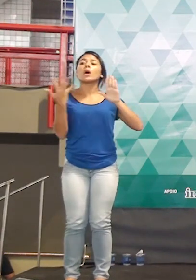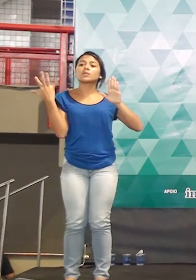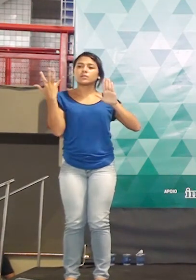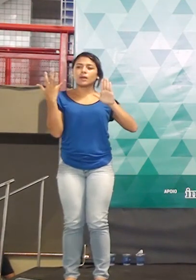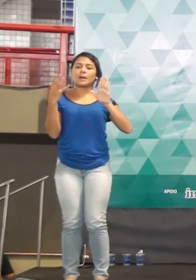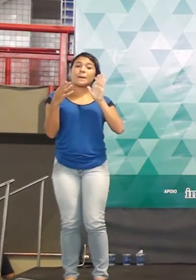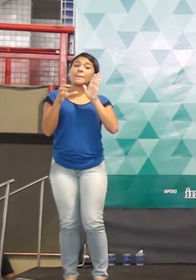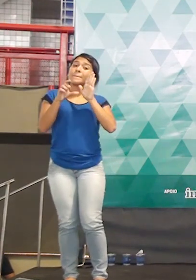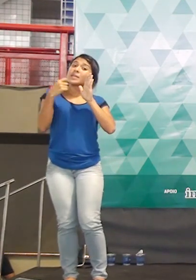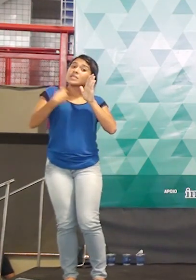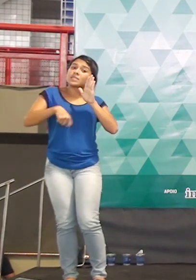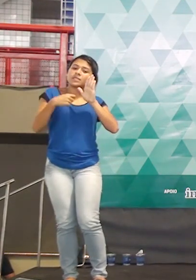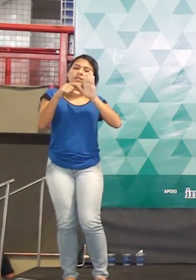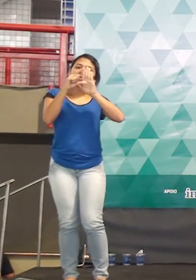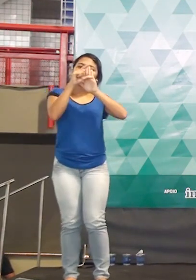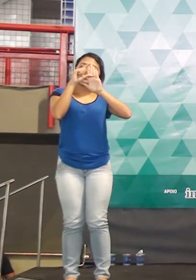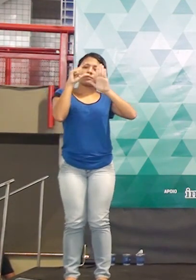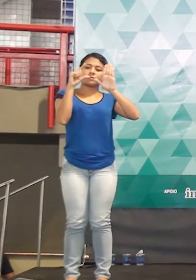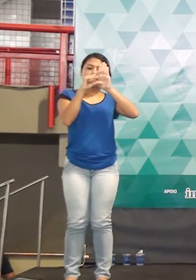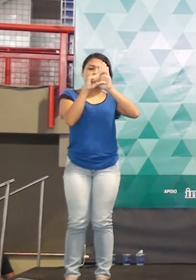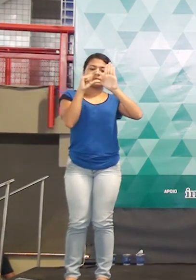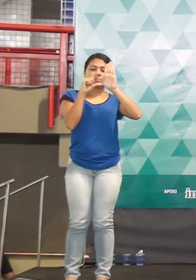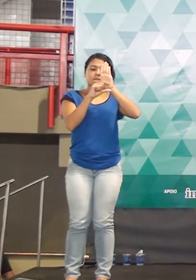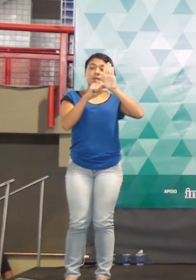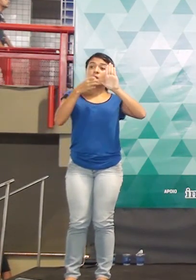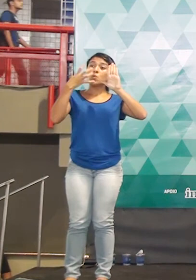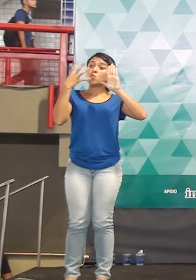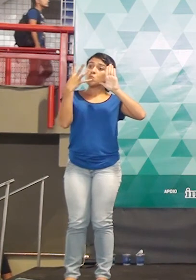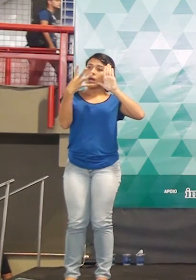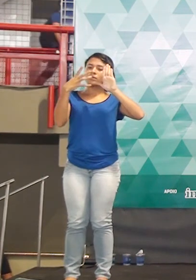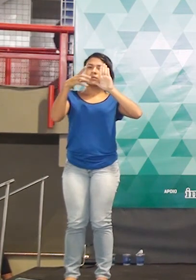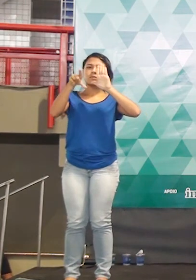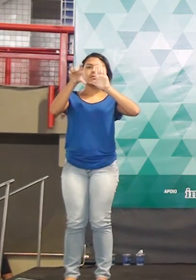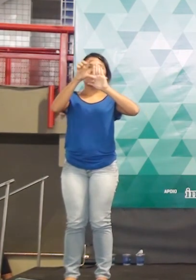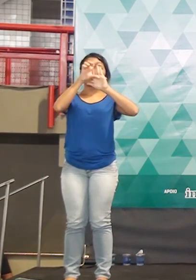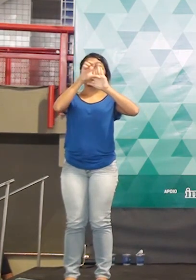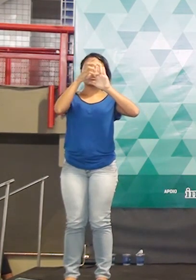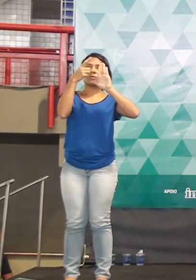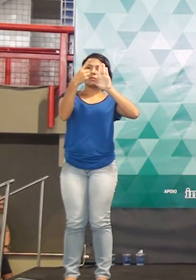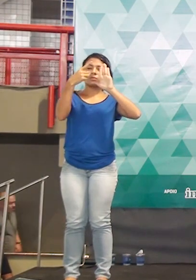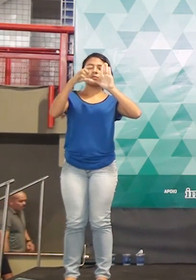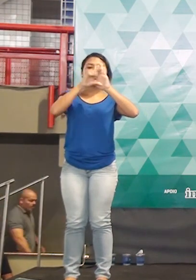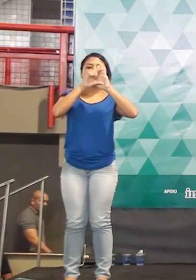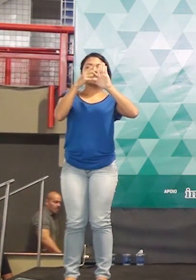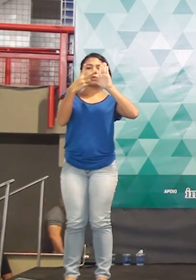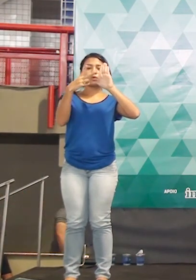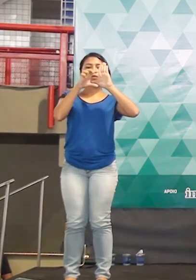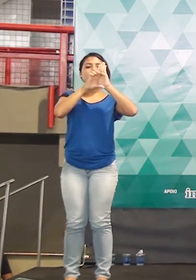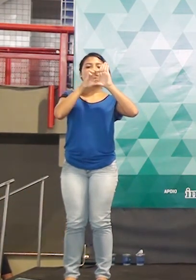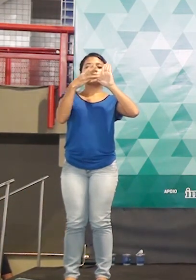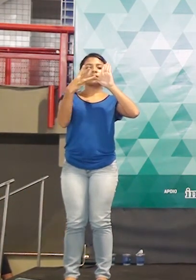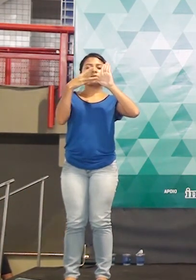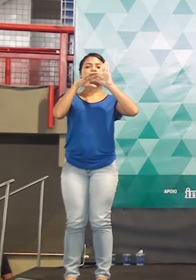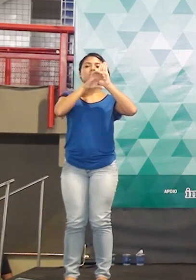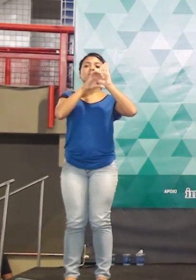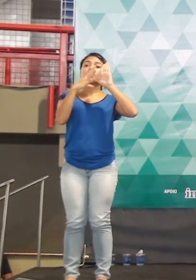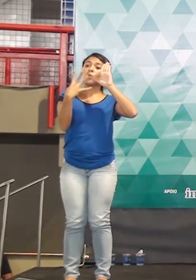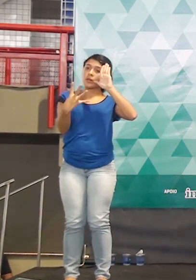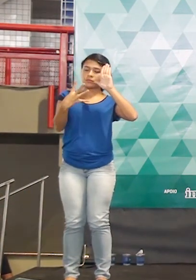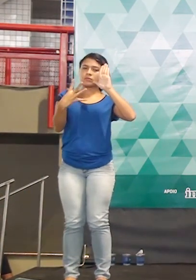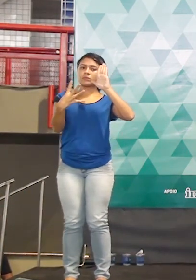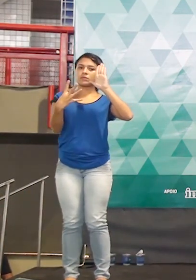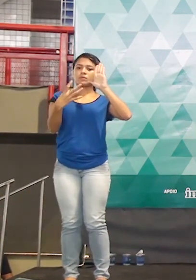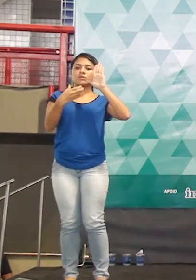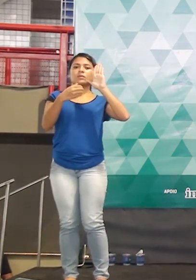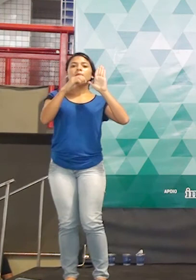5. Ninguém vai fazer redação com 3 parágrafos. Ninguém. Por quê? Porque o